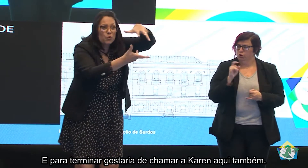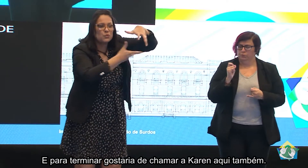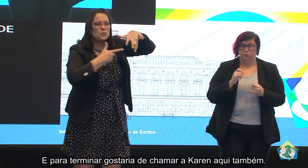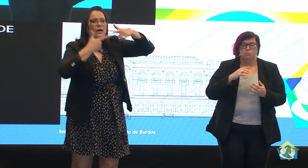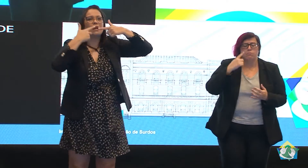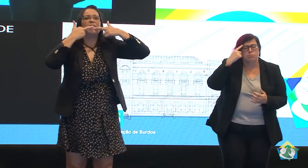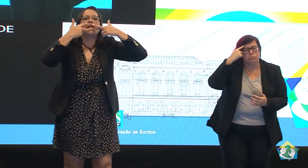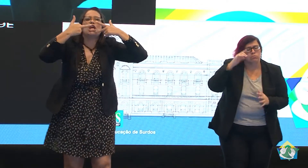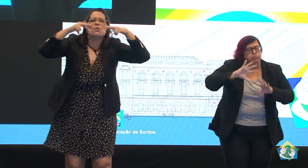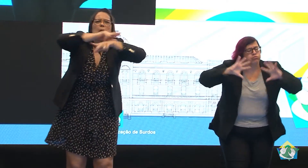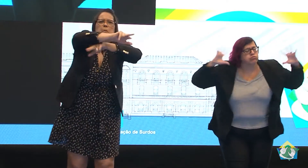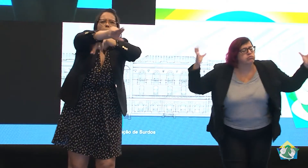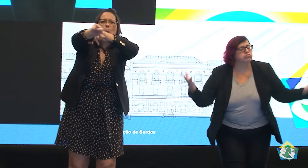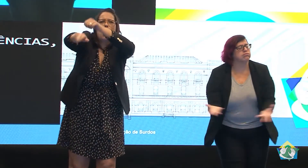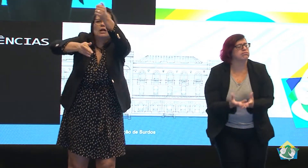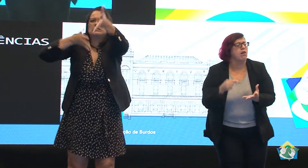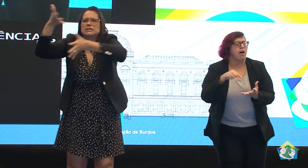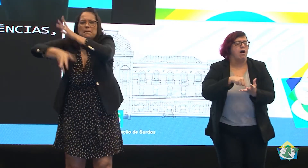também.